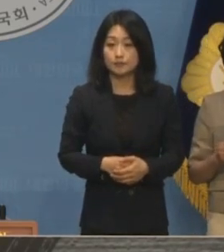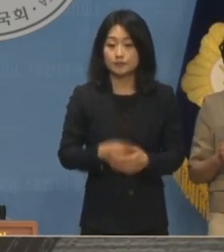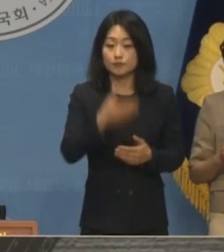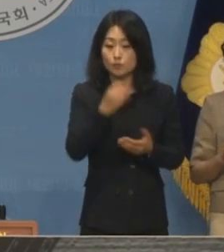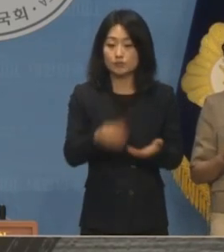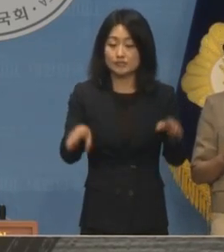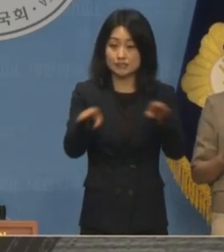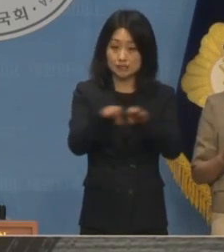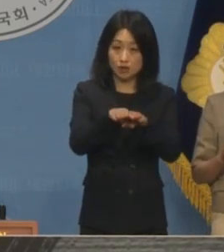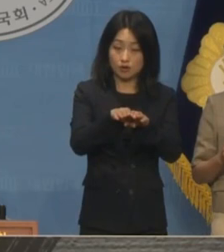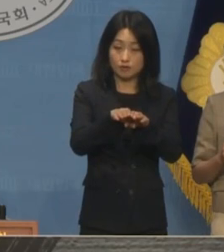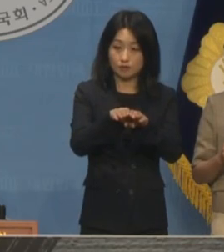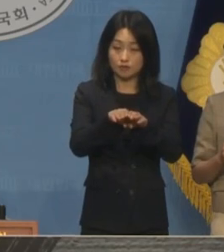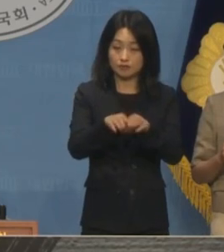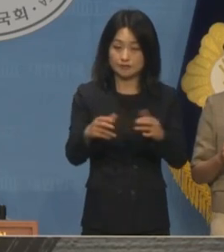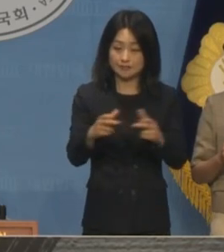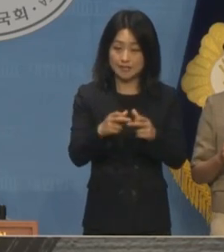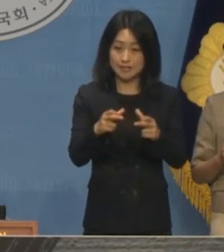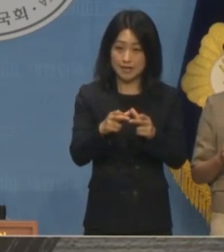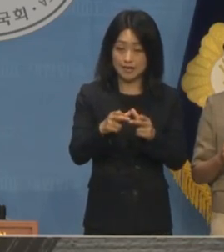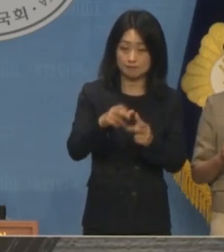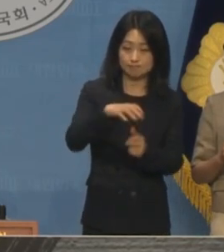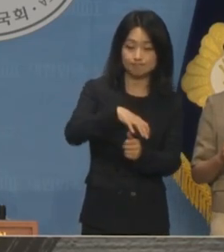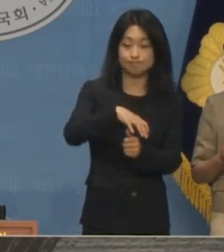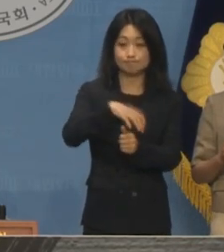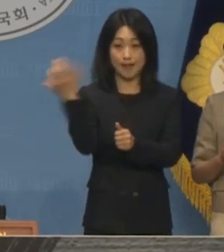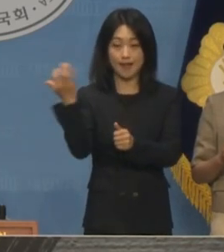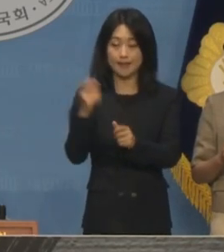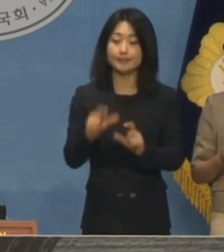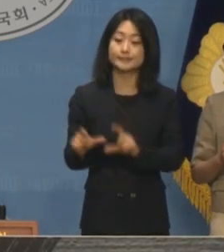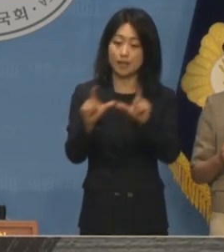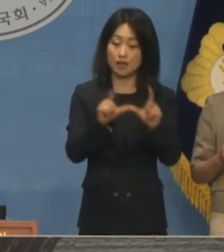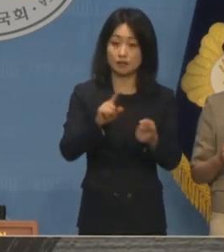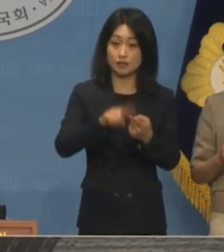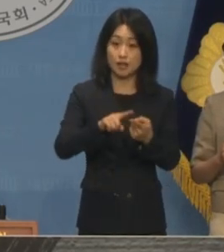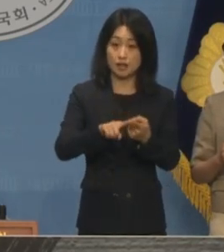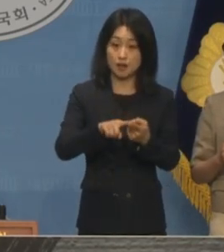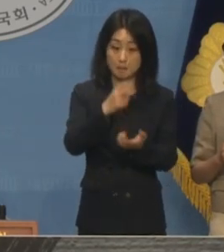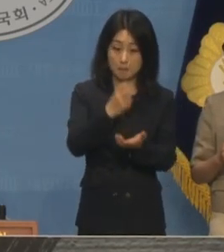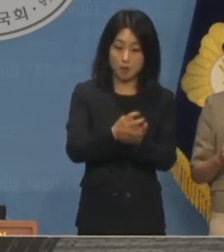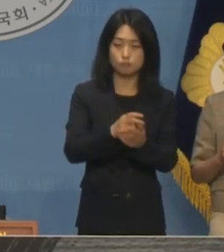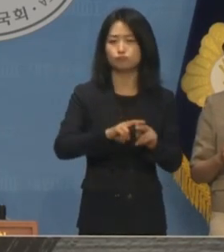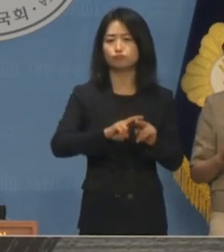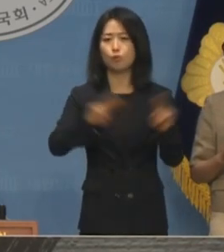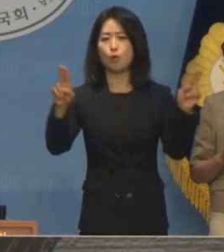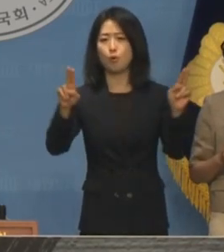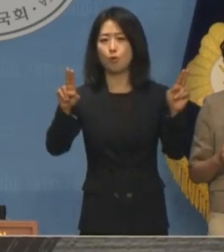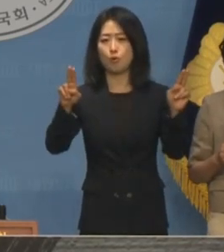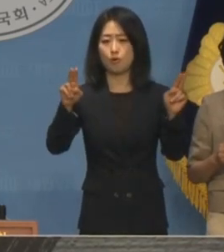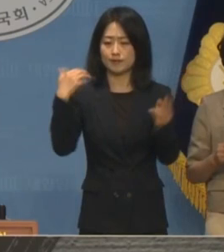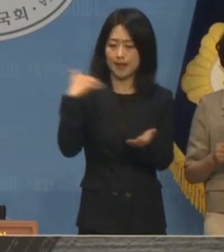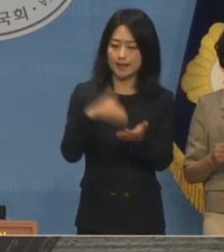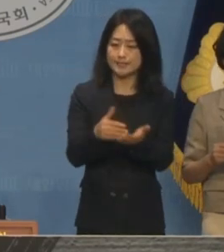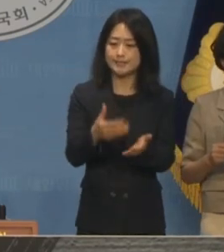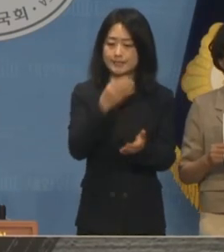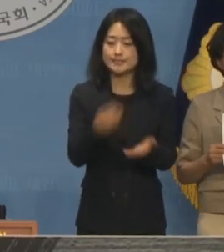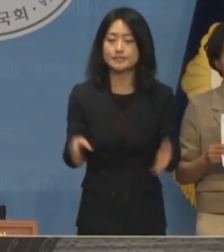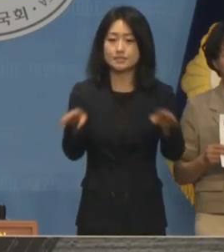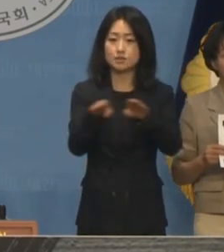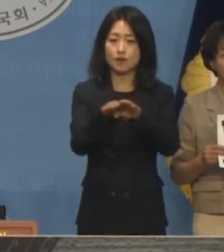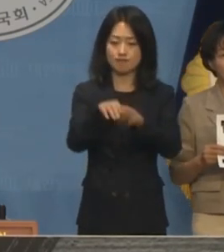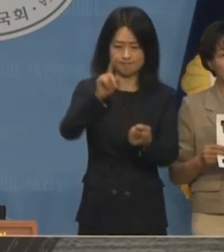정책들을 한순간에 사업들을 폐지하고 오히려 시설을 유지하고